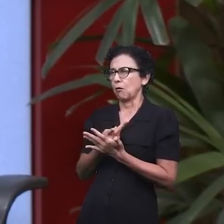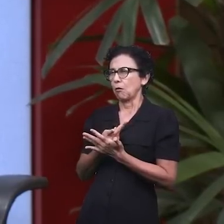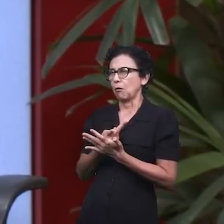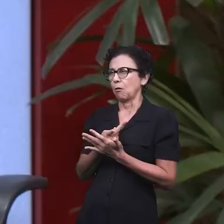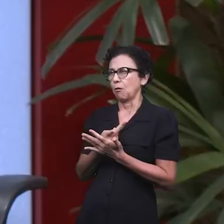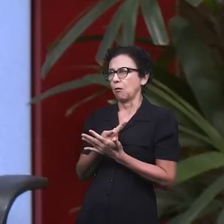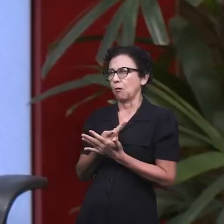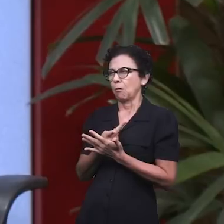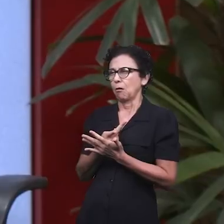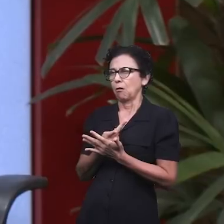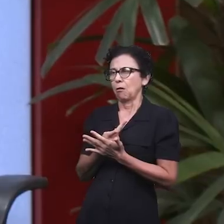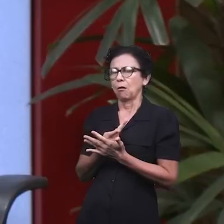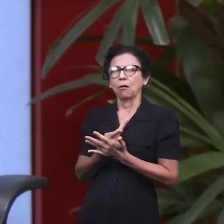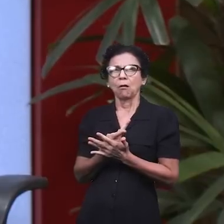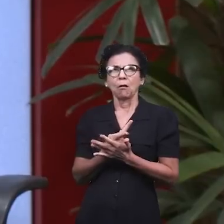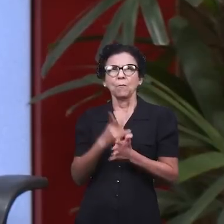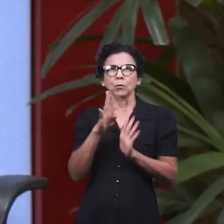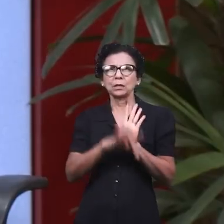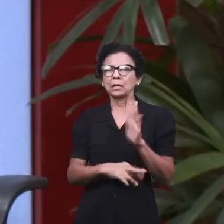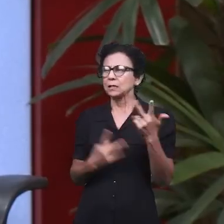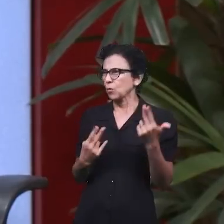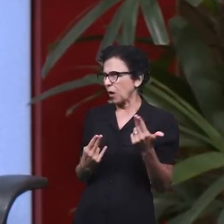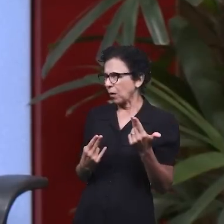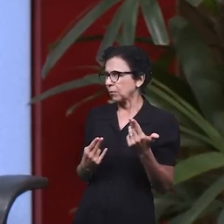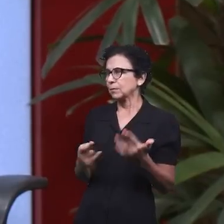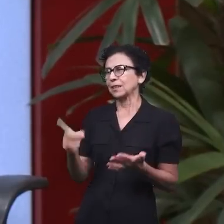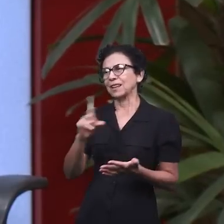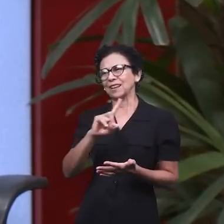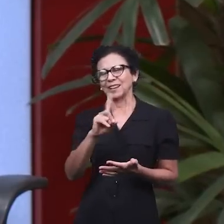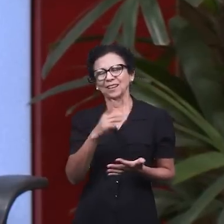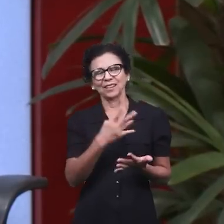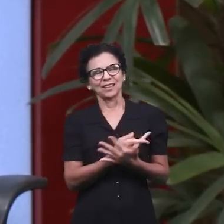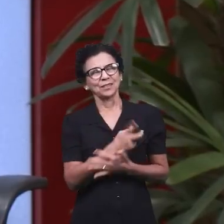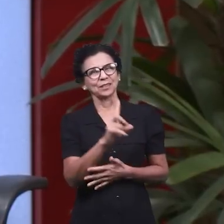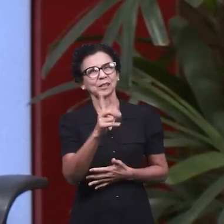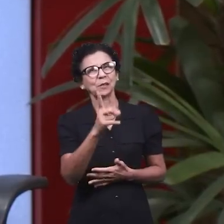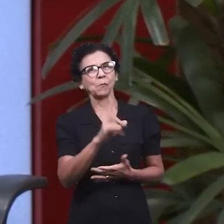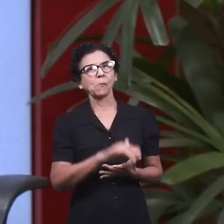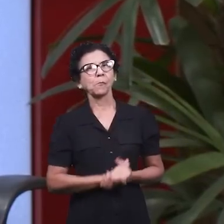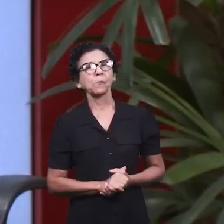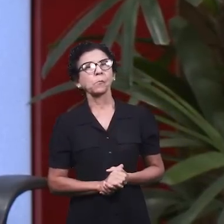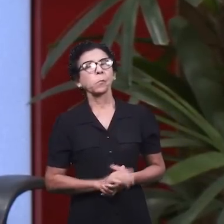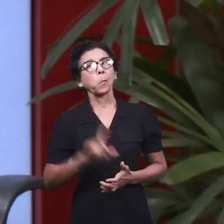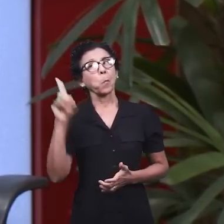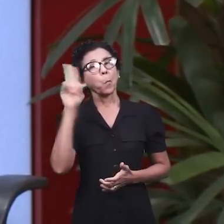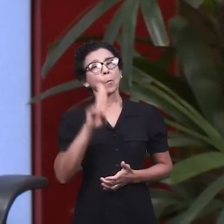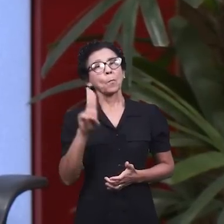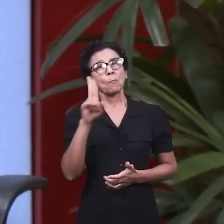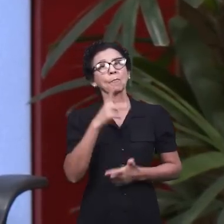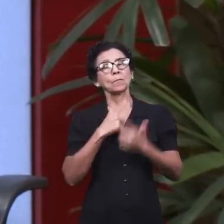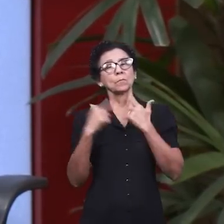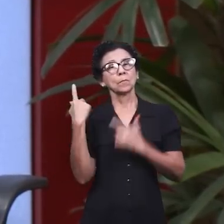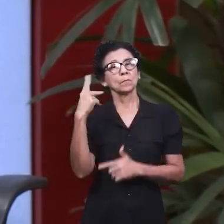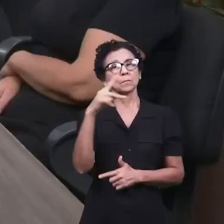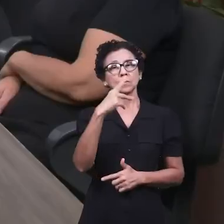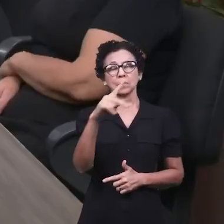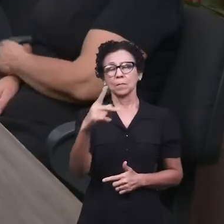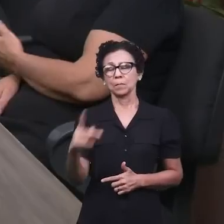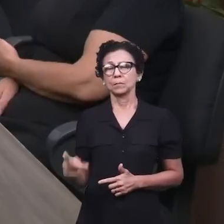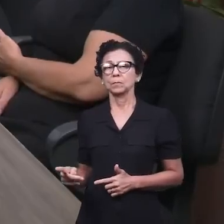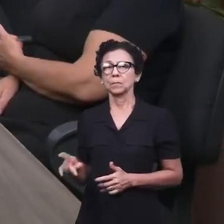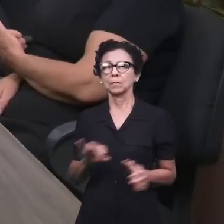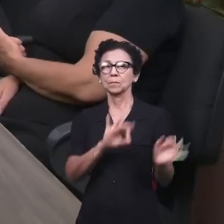porque nós estamos na obra, né? Então, o Senhor também nos usa de acordo com aquilo que Ele quer falar com aqueles que estão nos assistindo, né? E também,